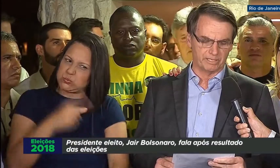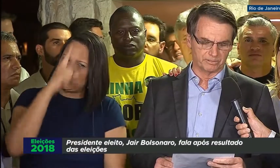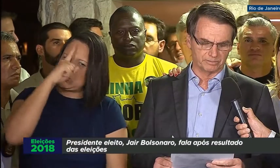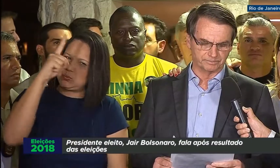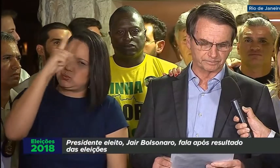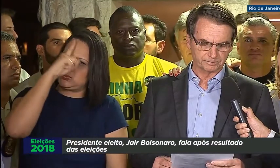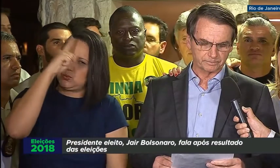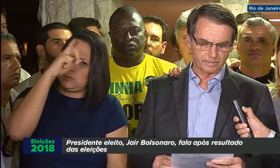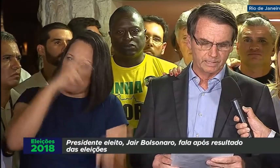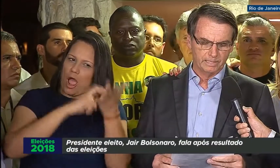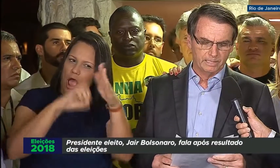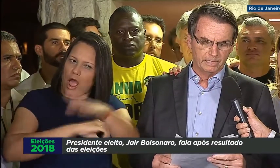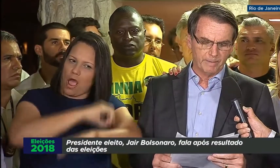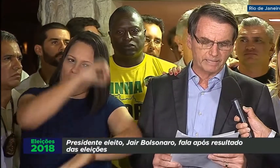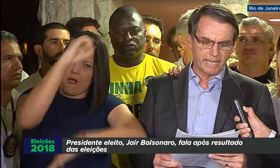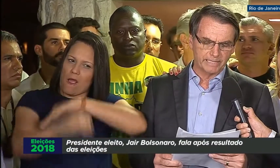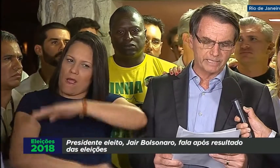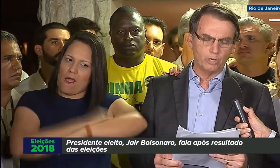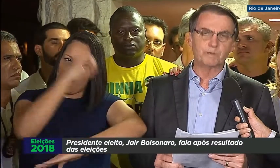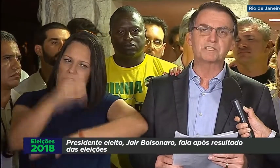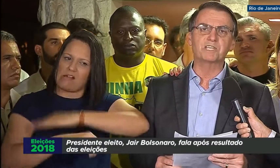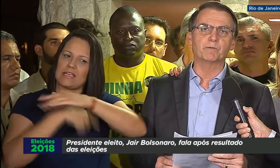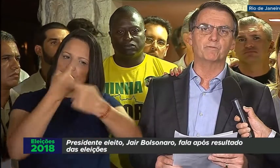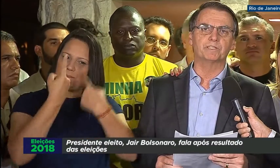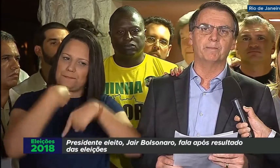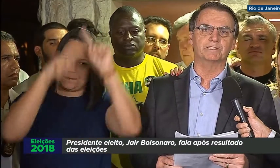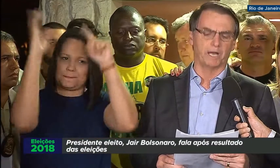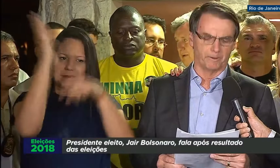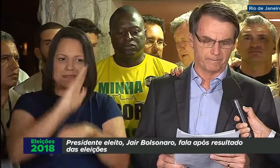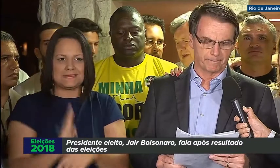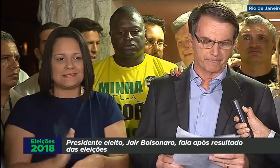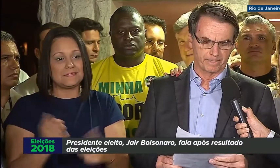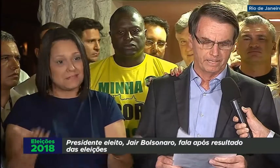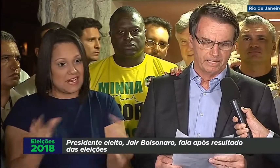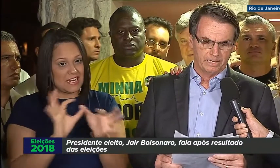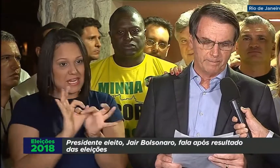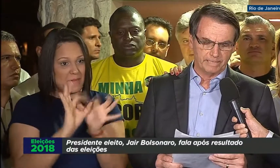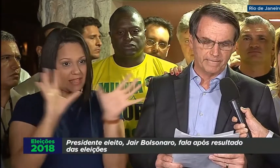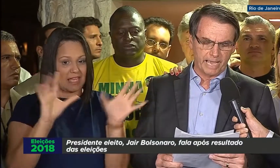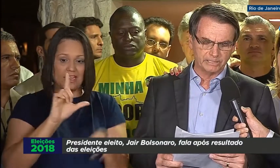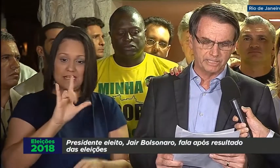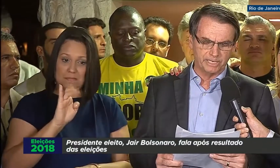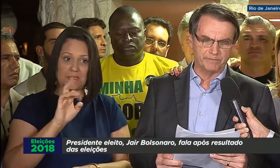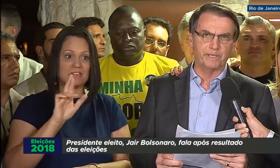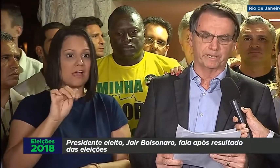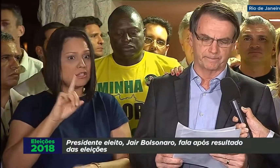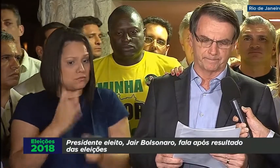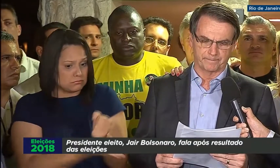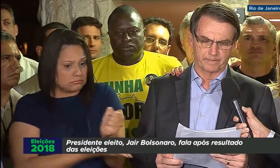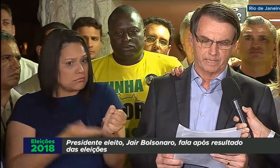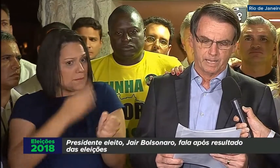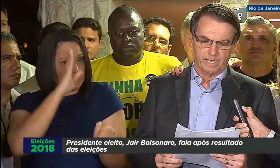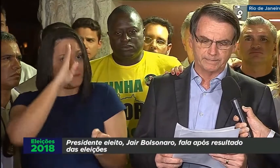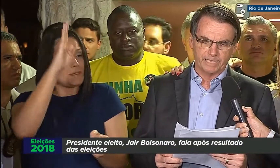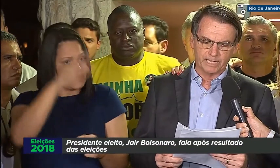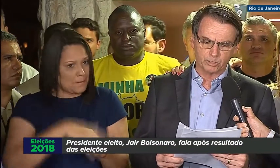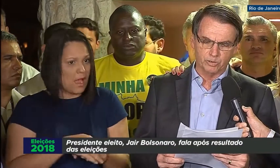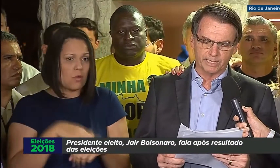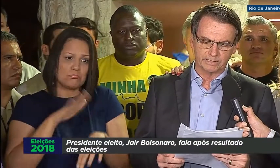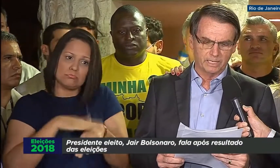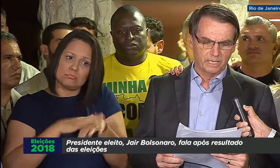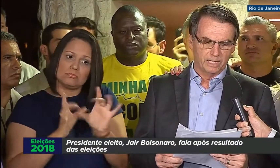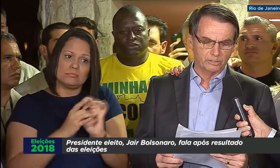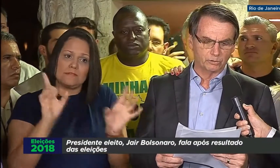noite para isso. Liberdade é um princípio fundamental. Liberdade de ir e vir, andar